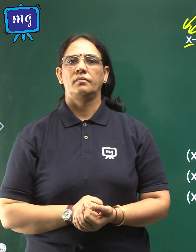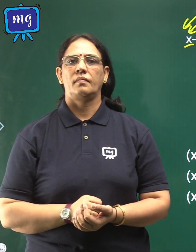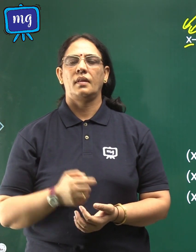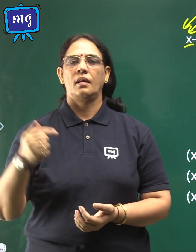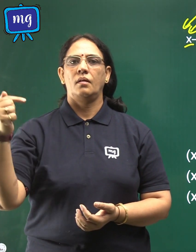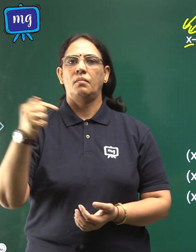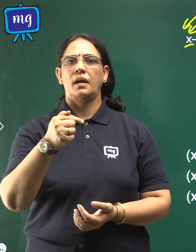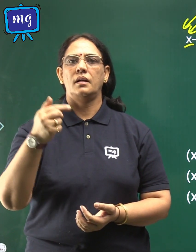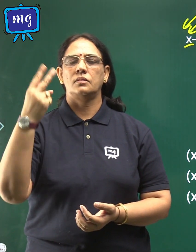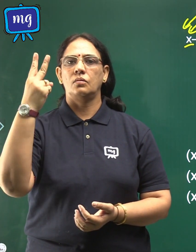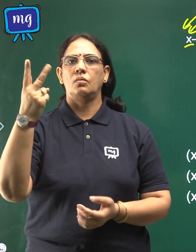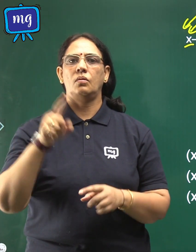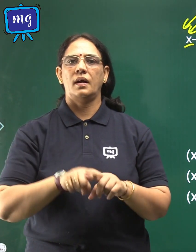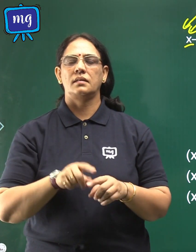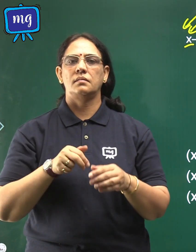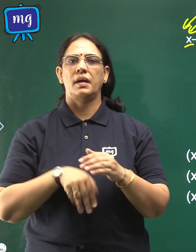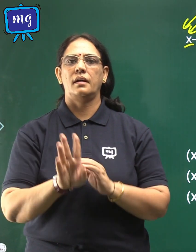माइनस दो एक्स में